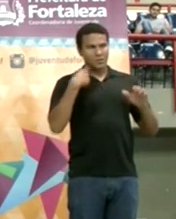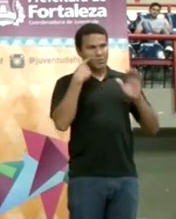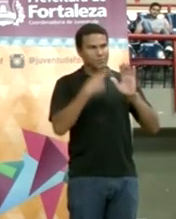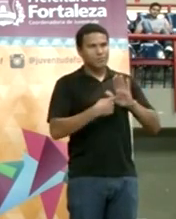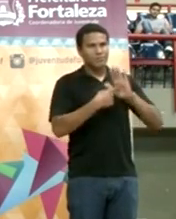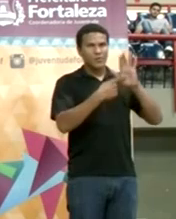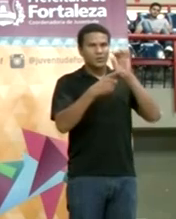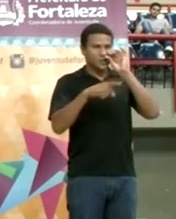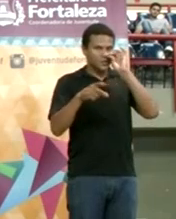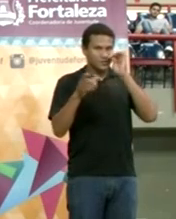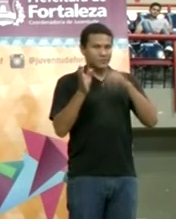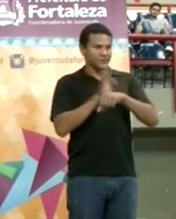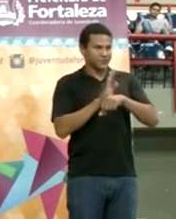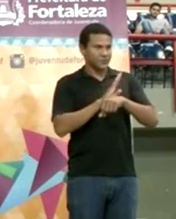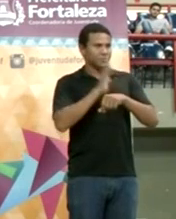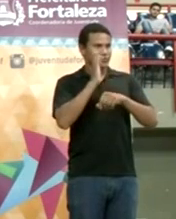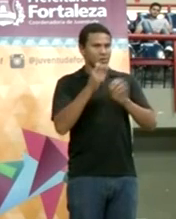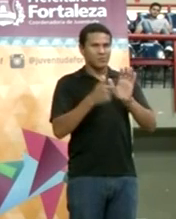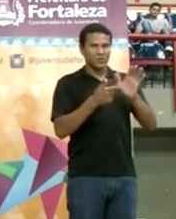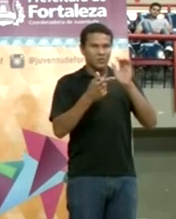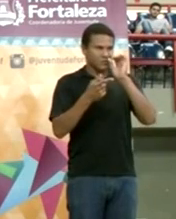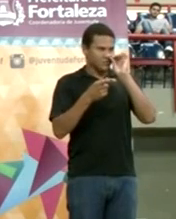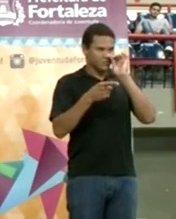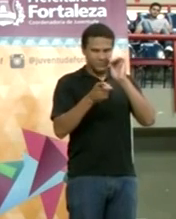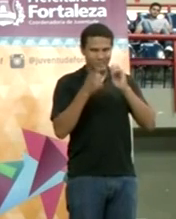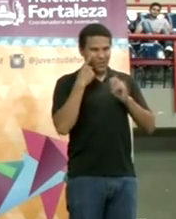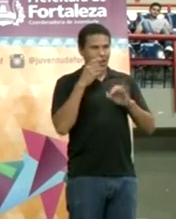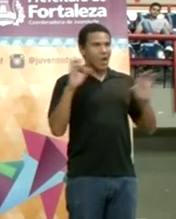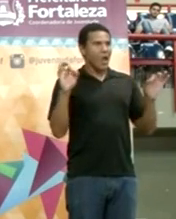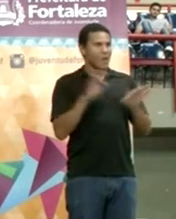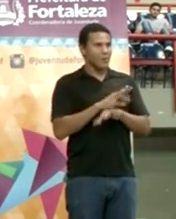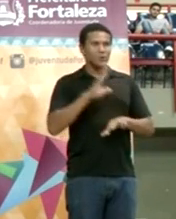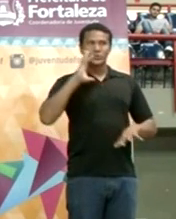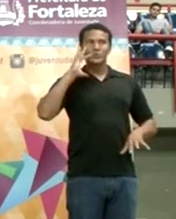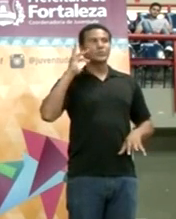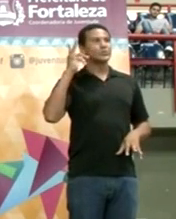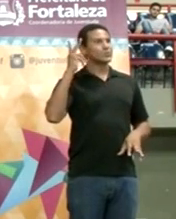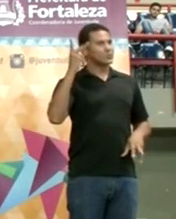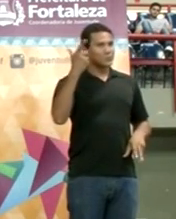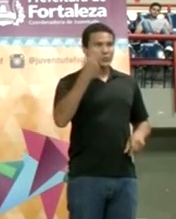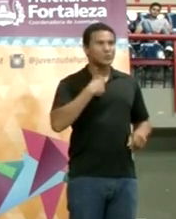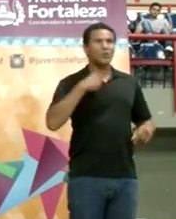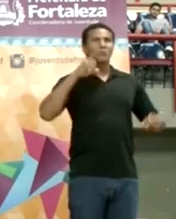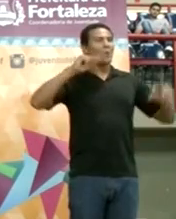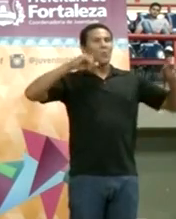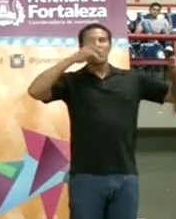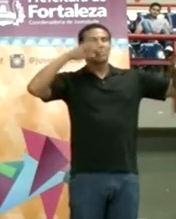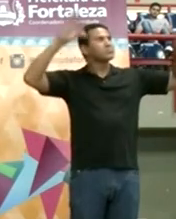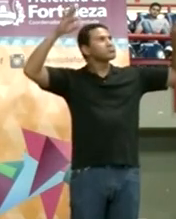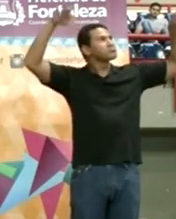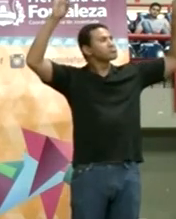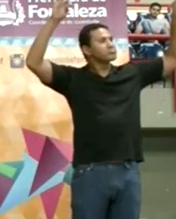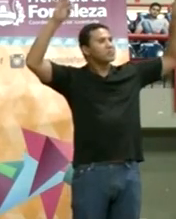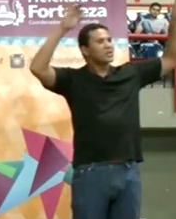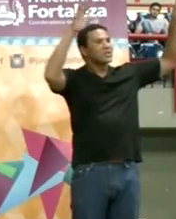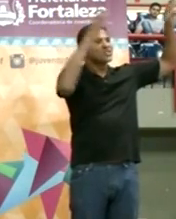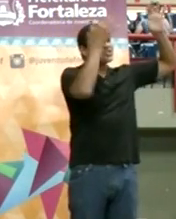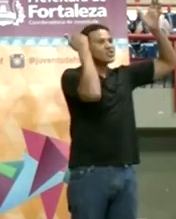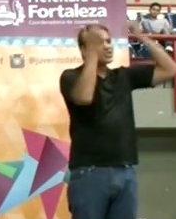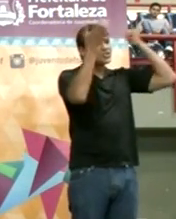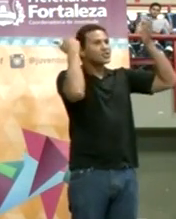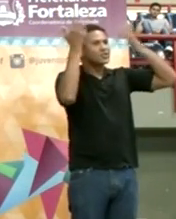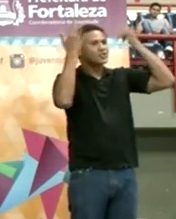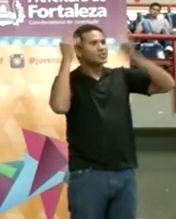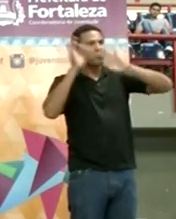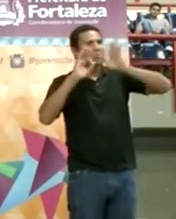esse videozinho para vocês. Vocês viram que acabou a prova, todo mundo já tinha ido embora, já tinham desarmado lá a linha de